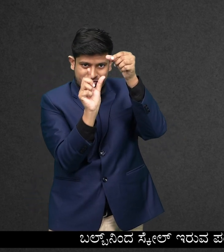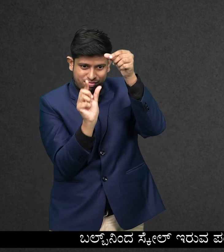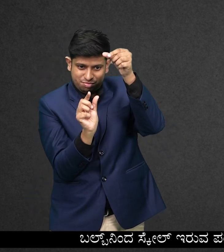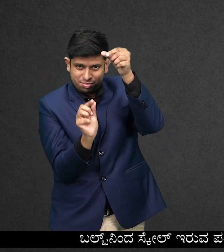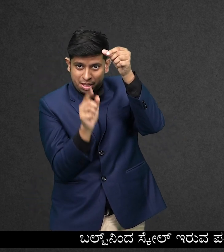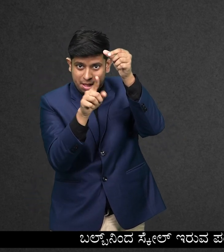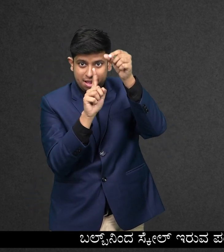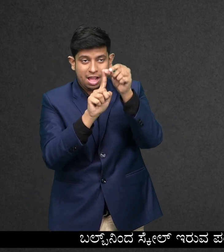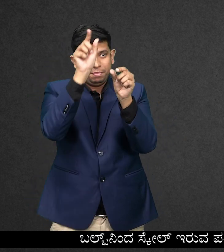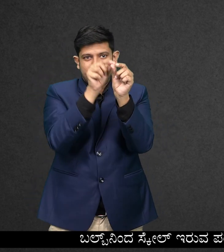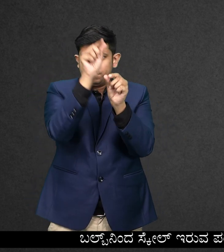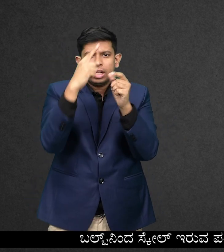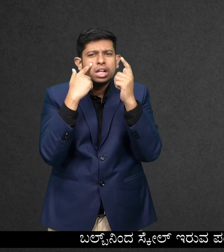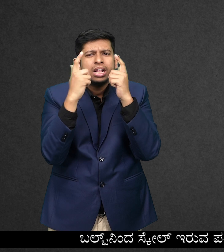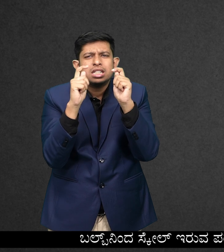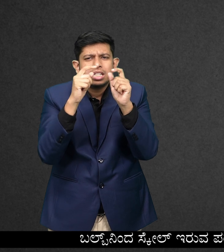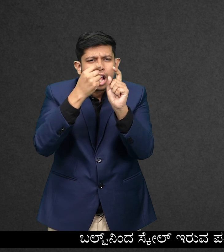ವಿಸ್ತರಿಸುತ್ತದೆ.